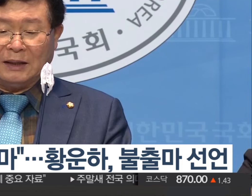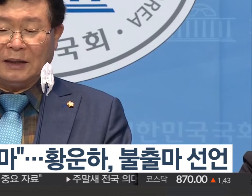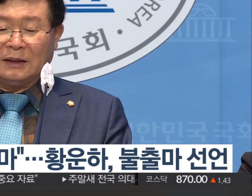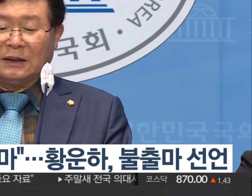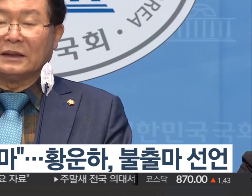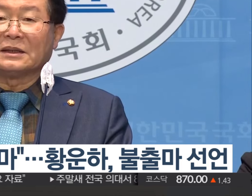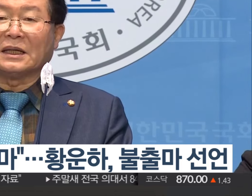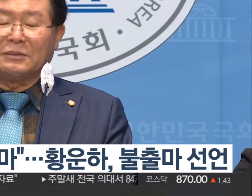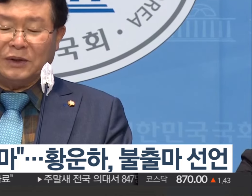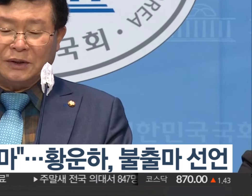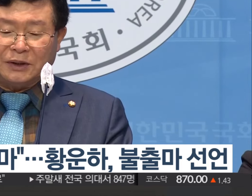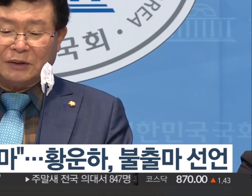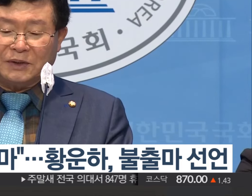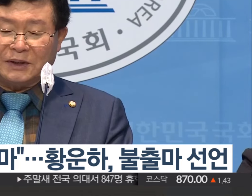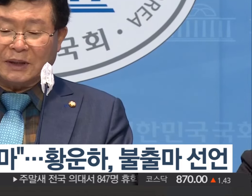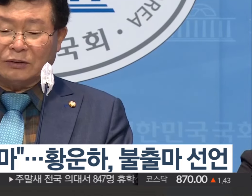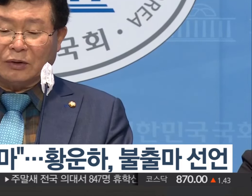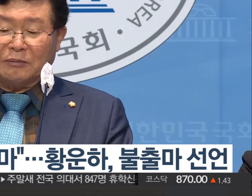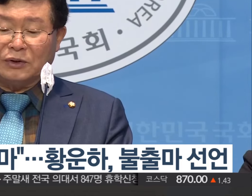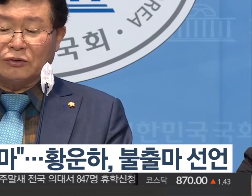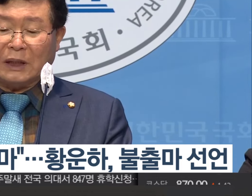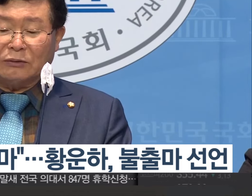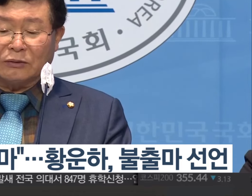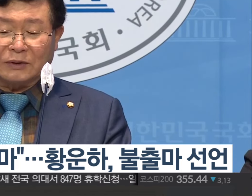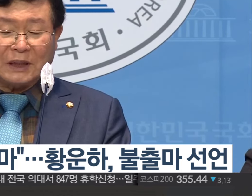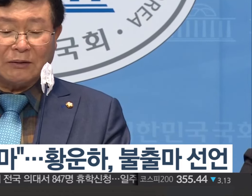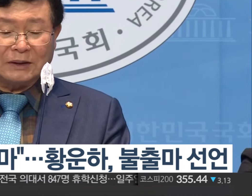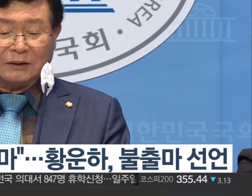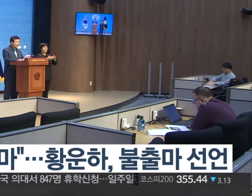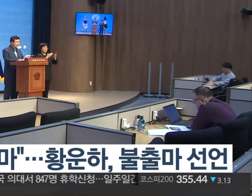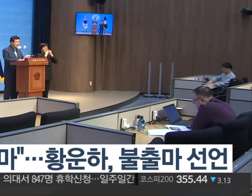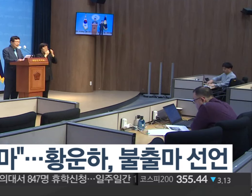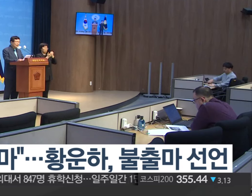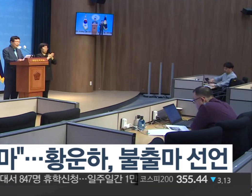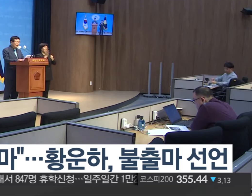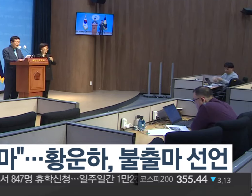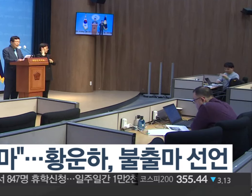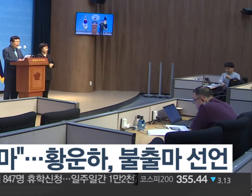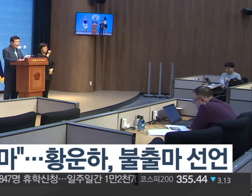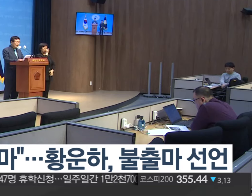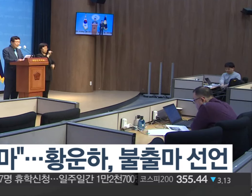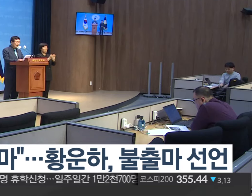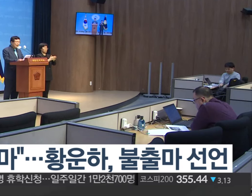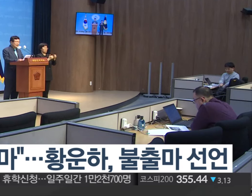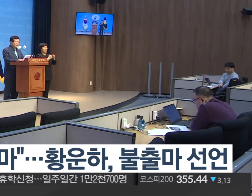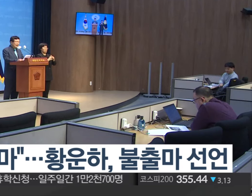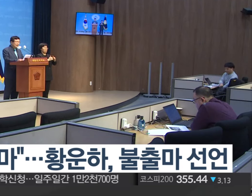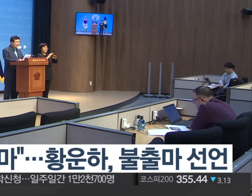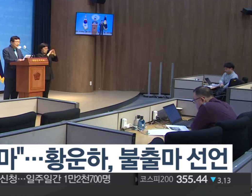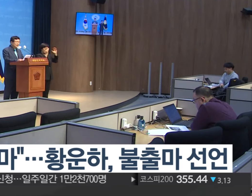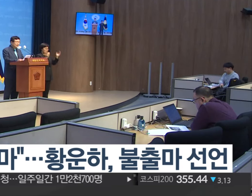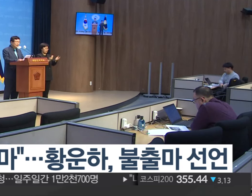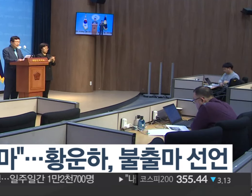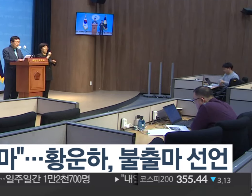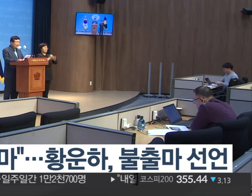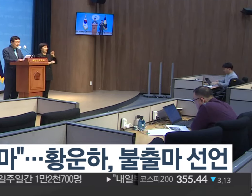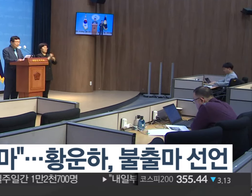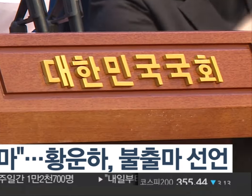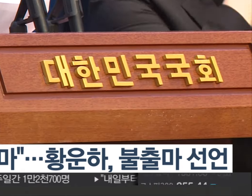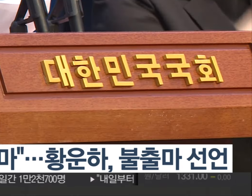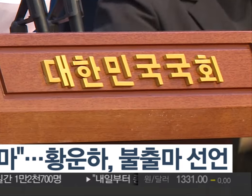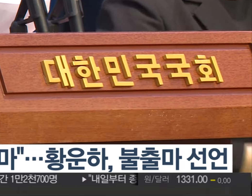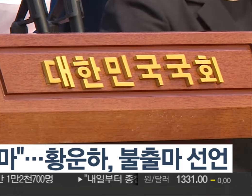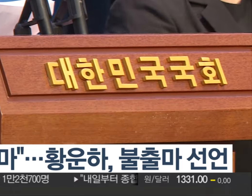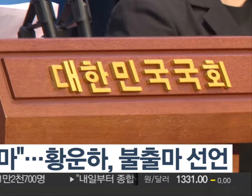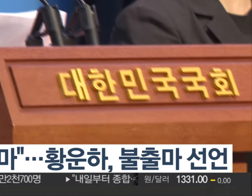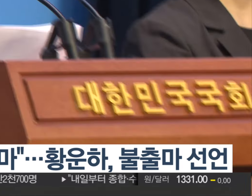사람들과 더 상의할 것이라고 밝혔습니다 설원은 당내에 자신과 같은 생각을 하는 사람들이 최소 다섯 명